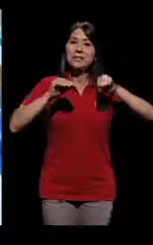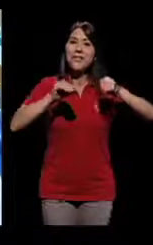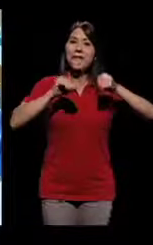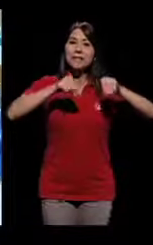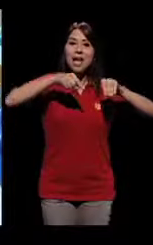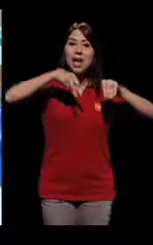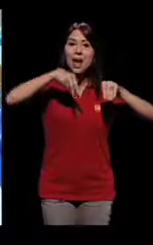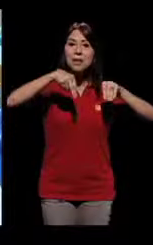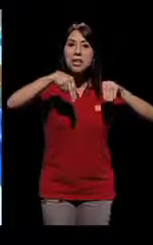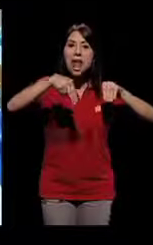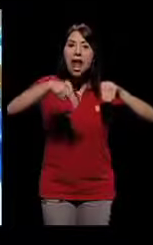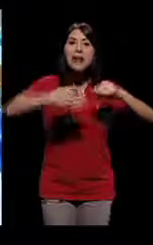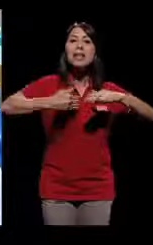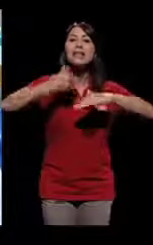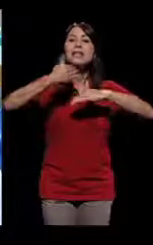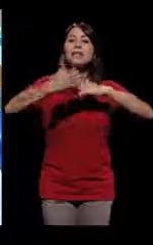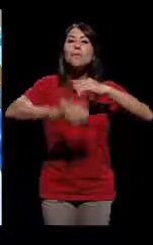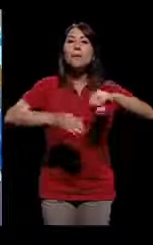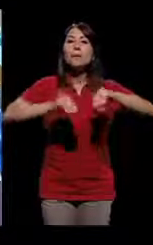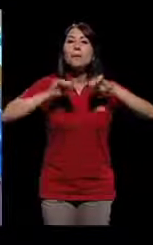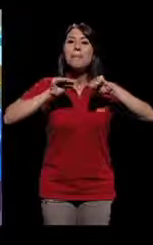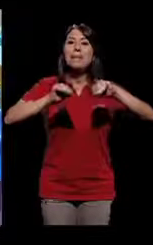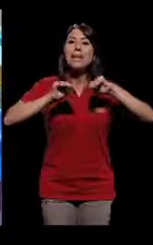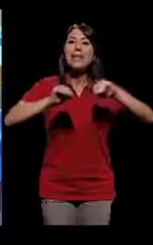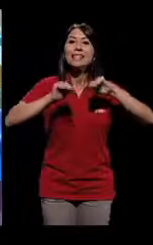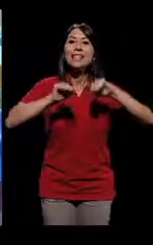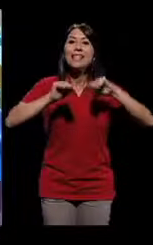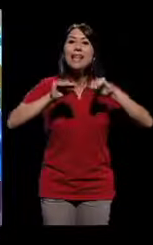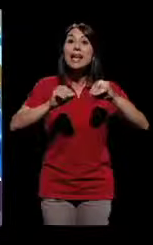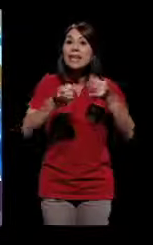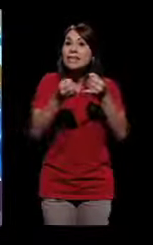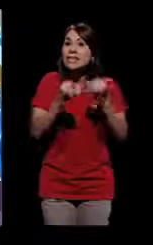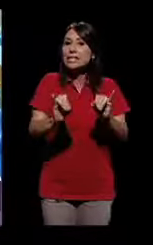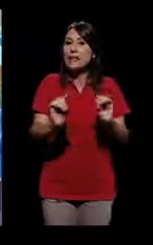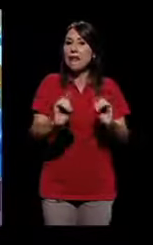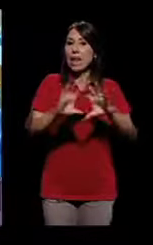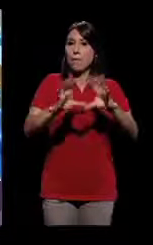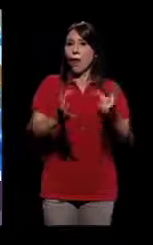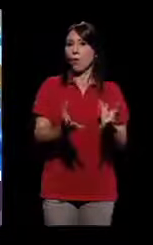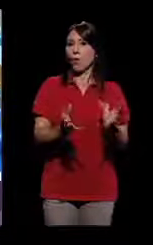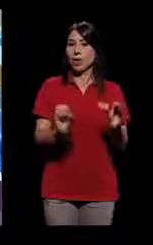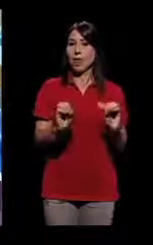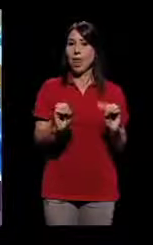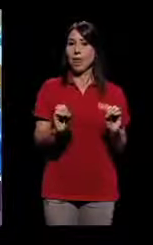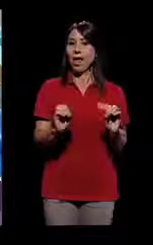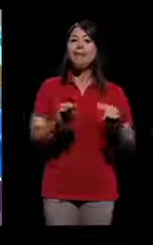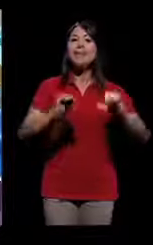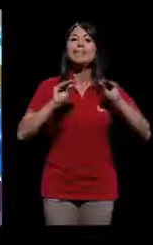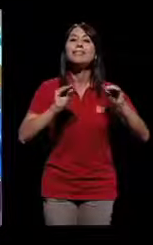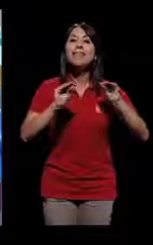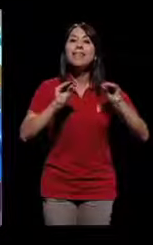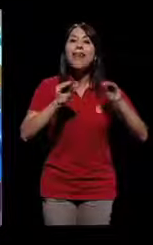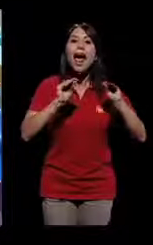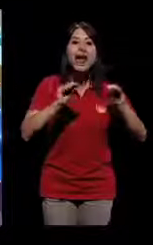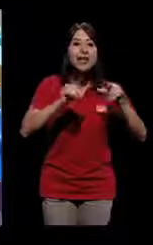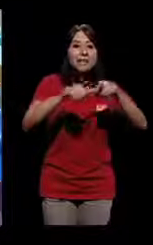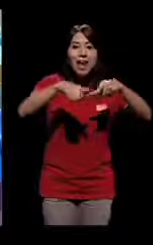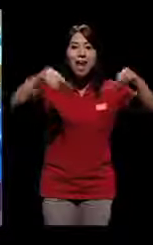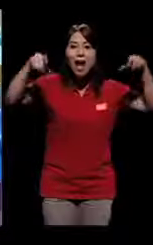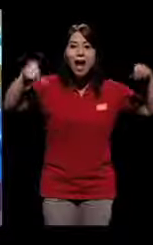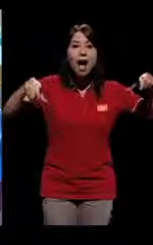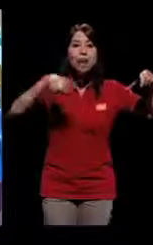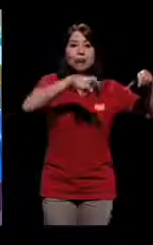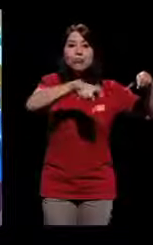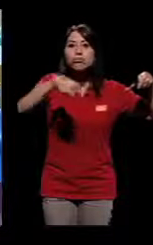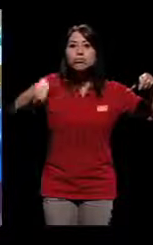terreno de juego. Eso es lo más concreto que les puedo decir. De ahí, de caminar, empezarles a enseñar